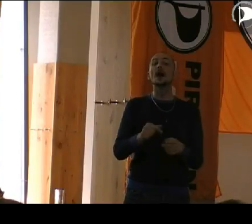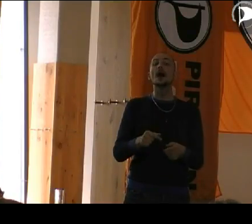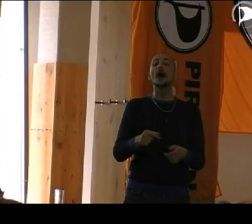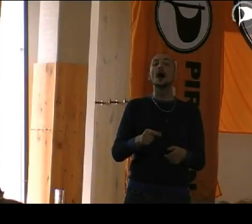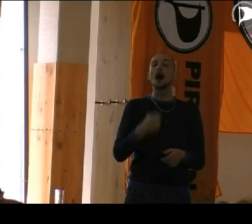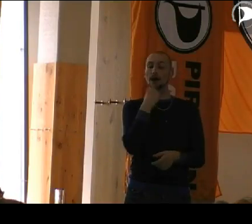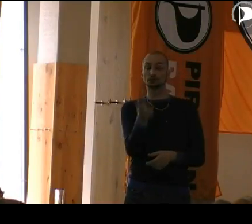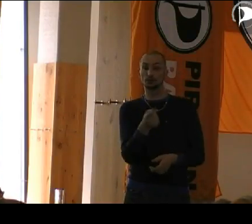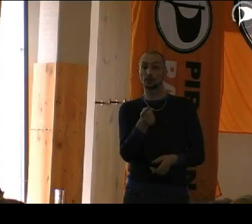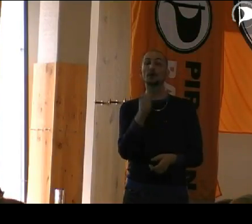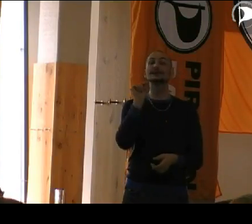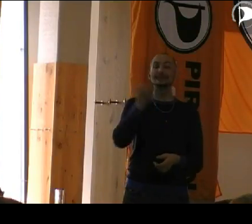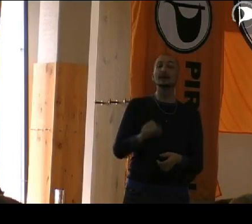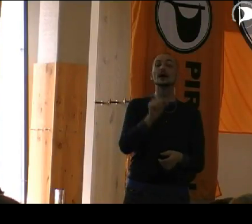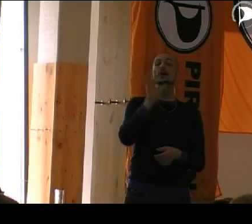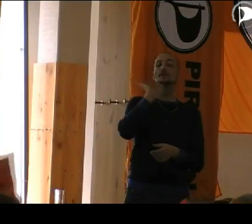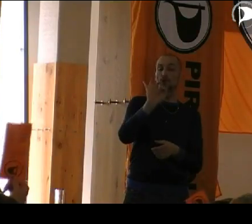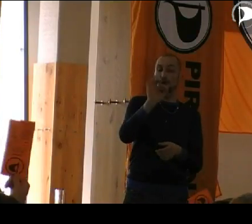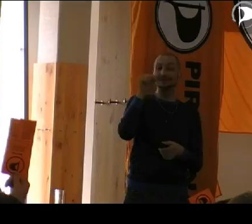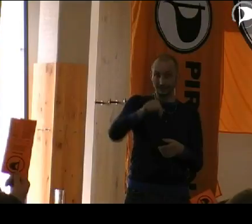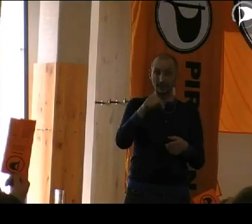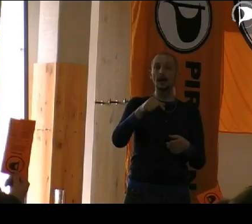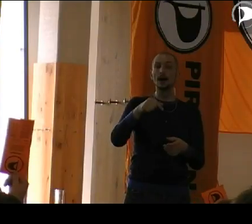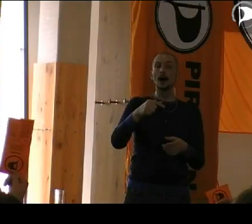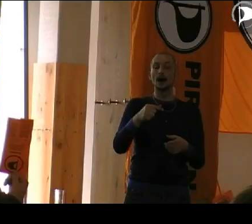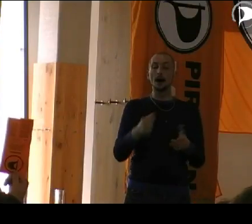teilkomponente und jetzt sondern vorstands markt kommen